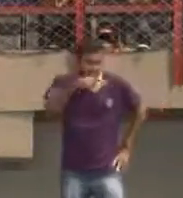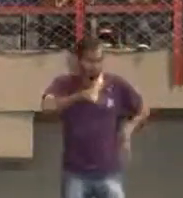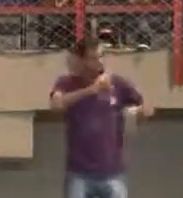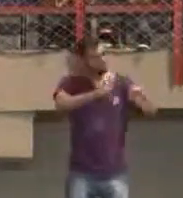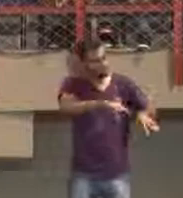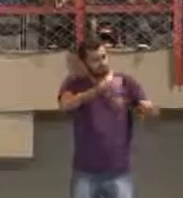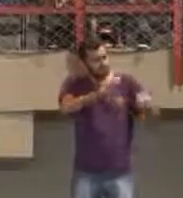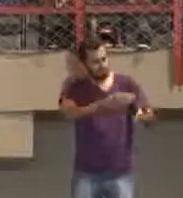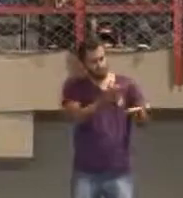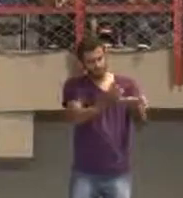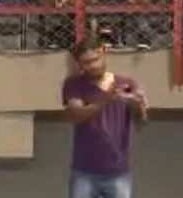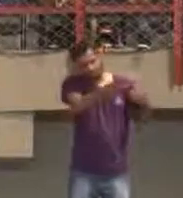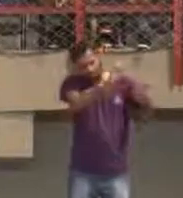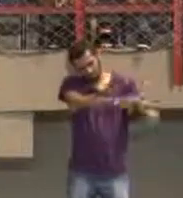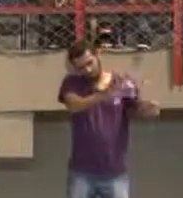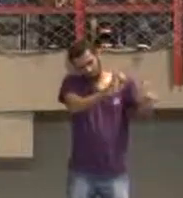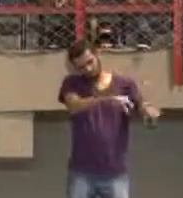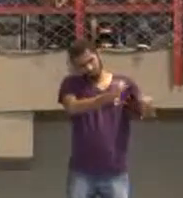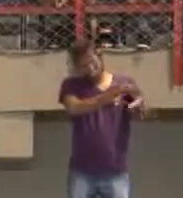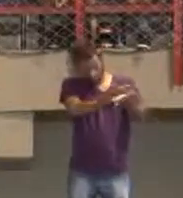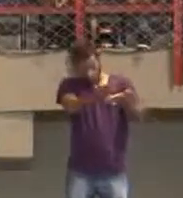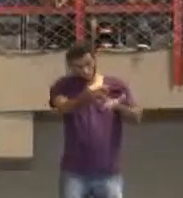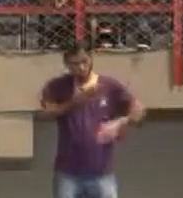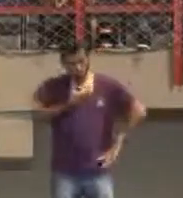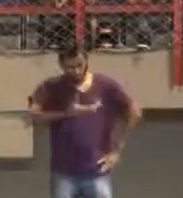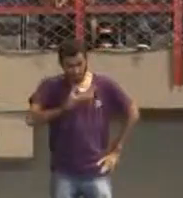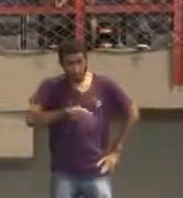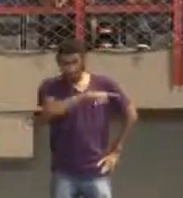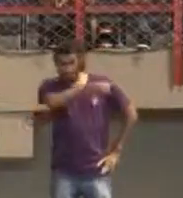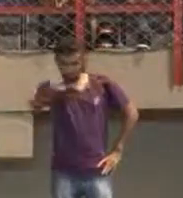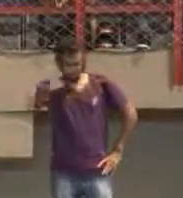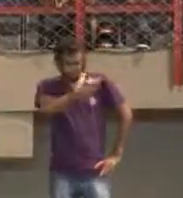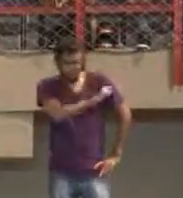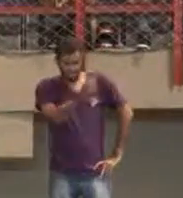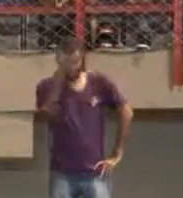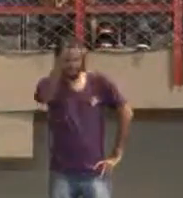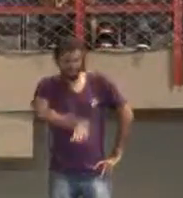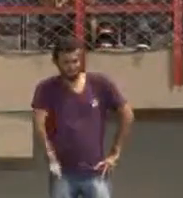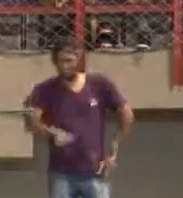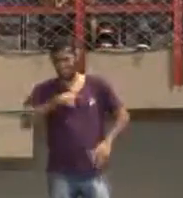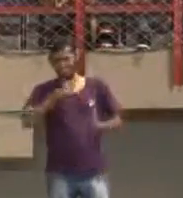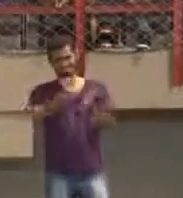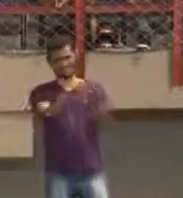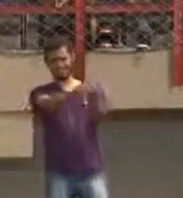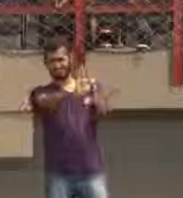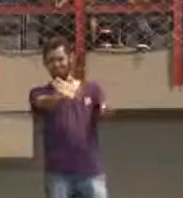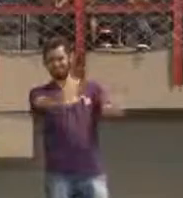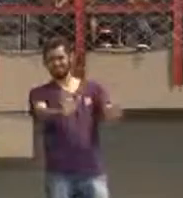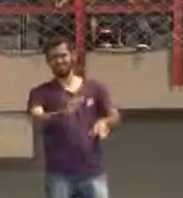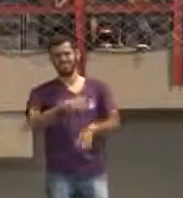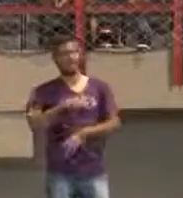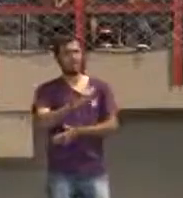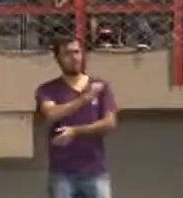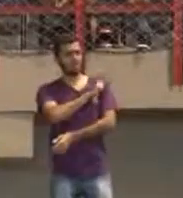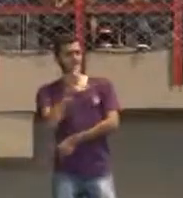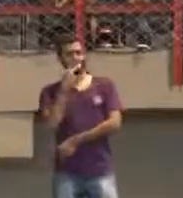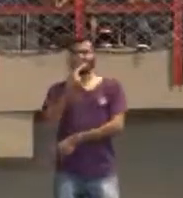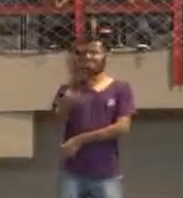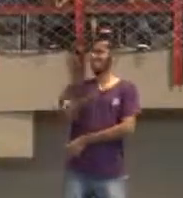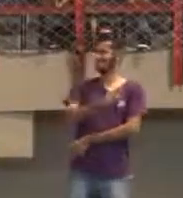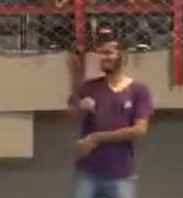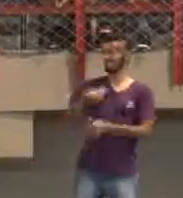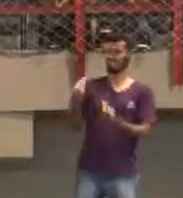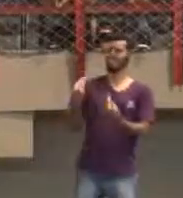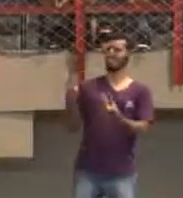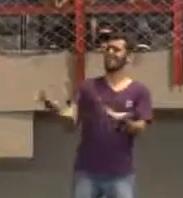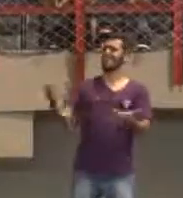dezembro, comecinho de dezembro. Os alunos não querem anotar mais nada não, rapaz. E o aluno ainda diz assim: professor, para que tudo isso